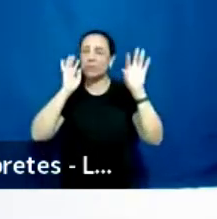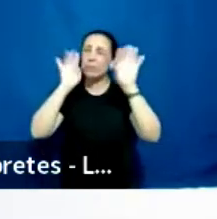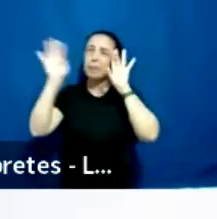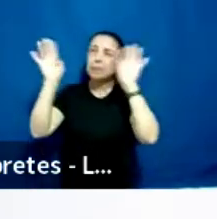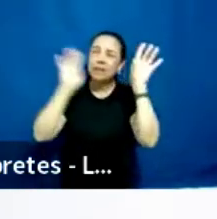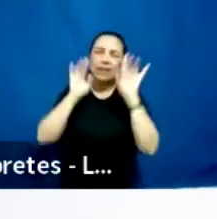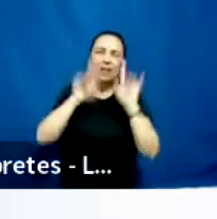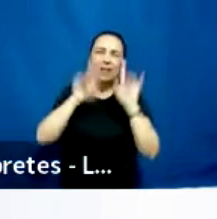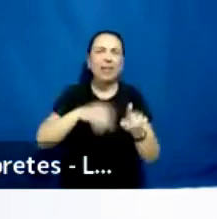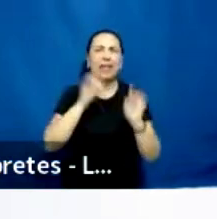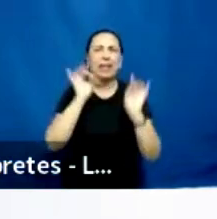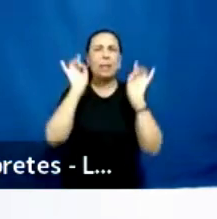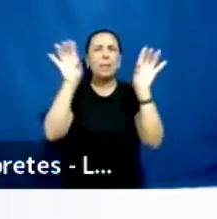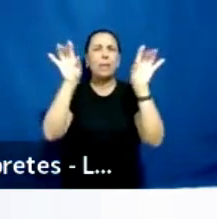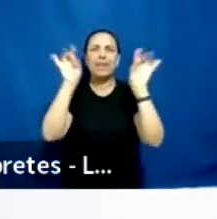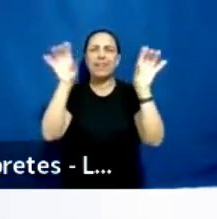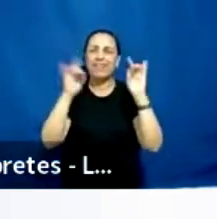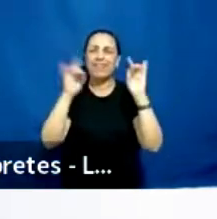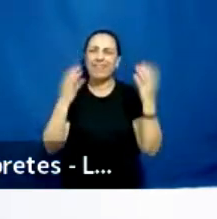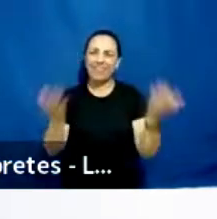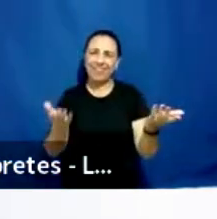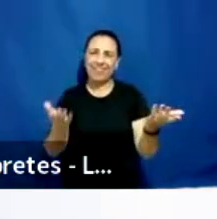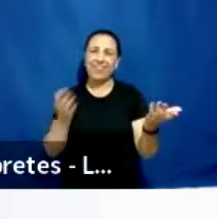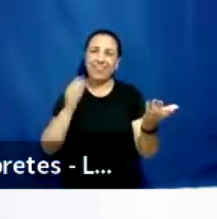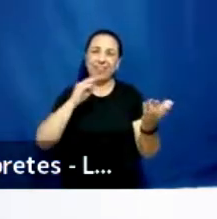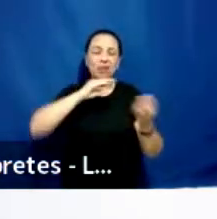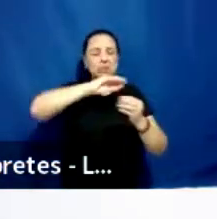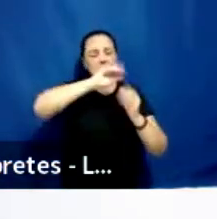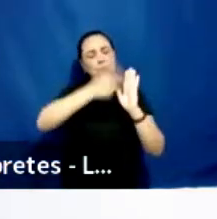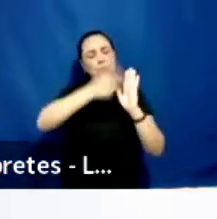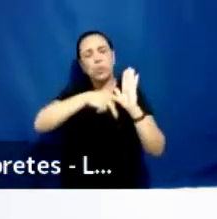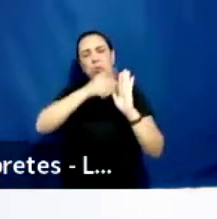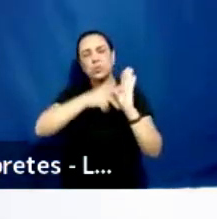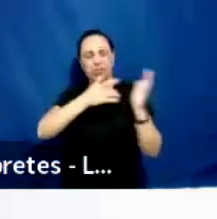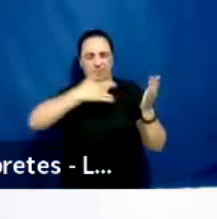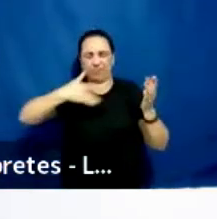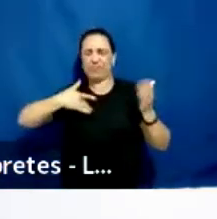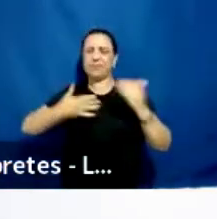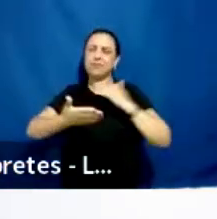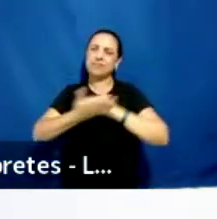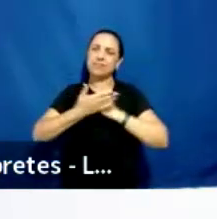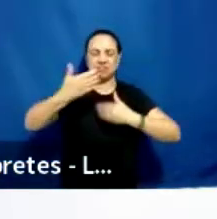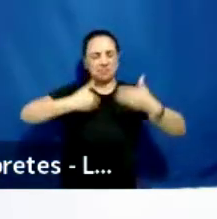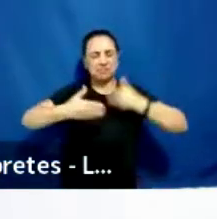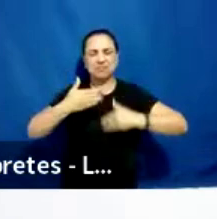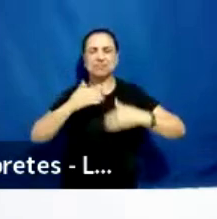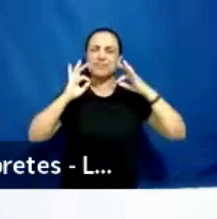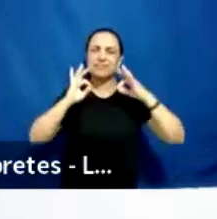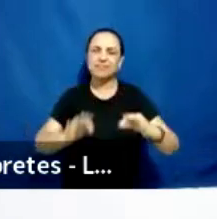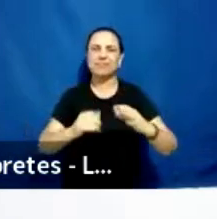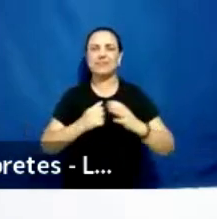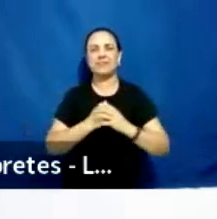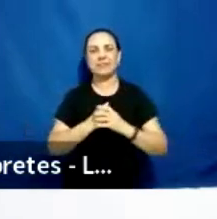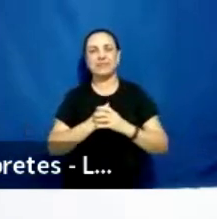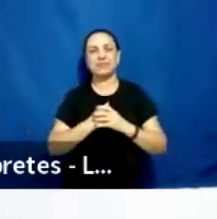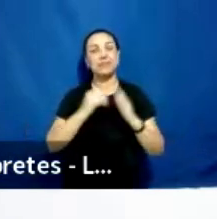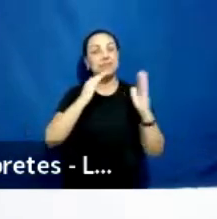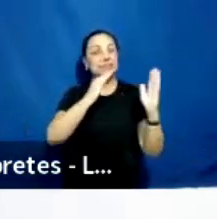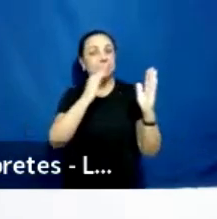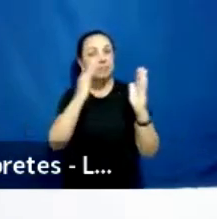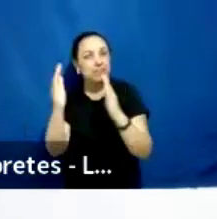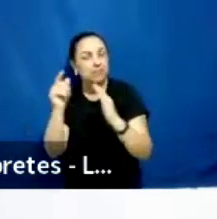é mesmo? Então, o que eu gostaria aqui de falar para vocês sobre essa importância de